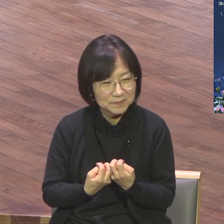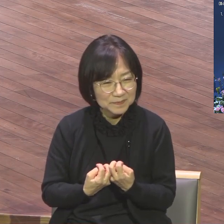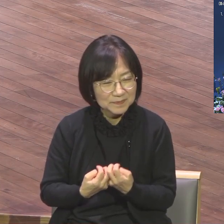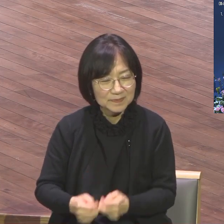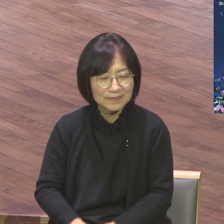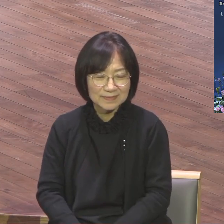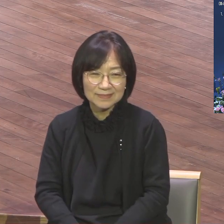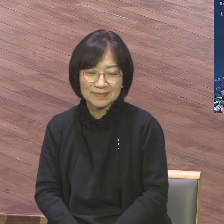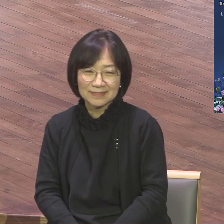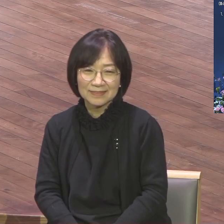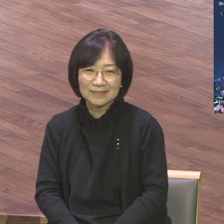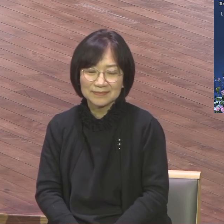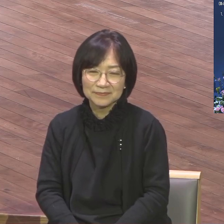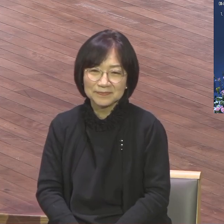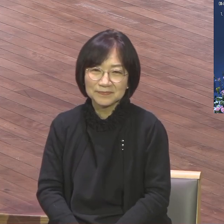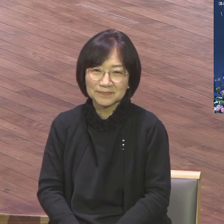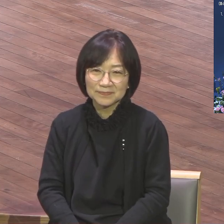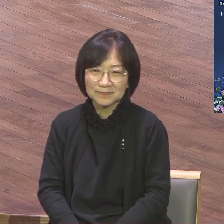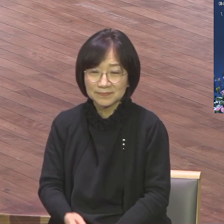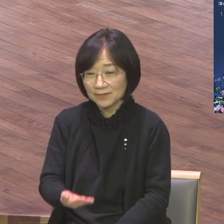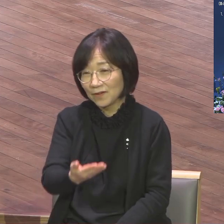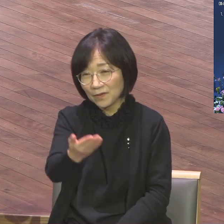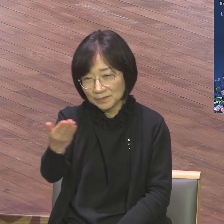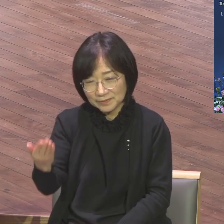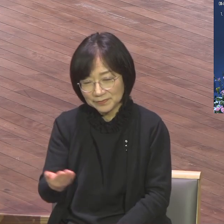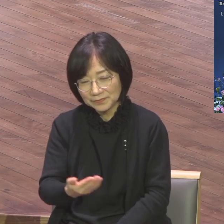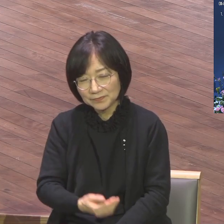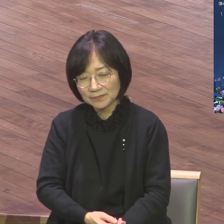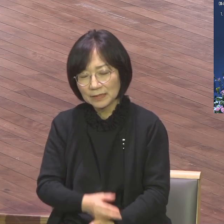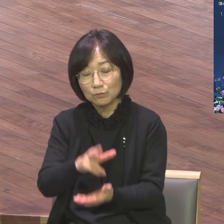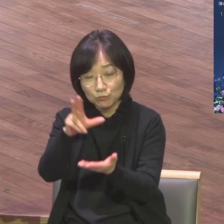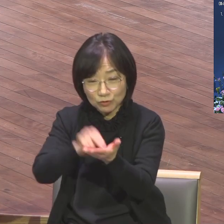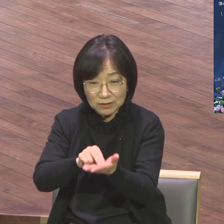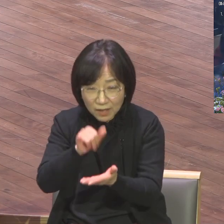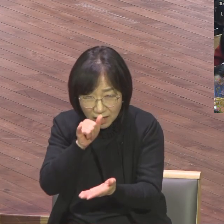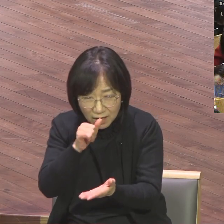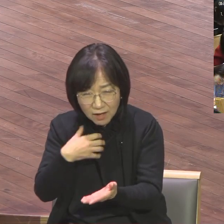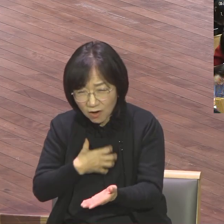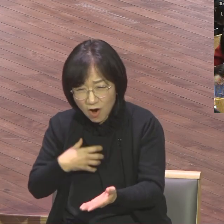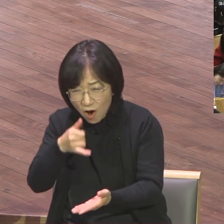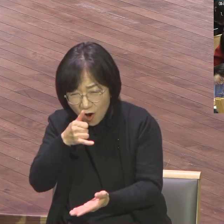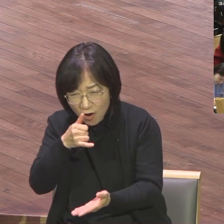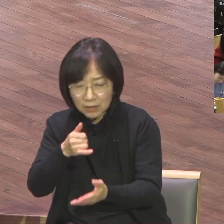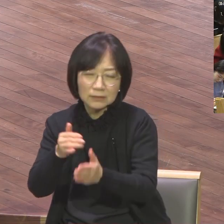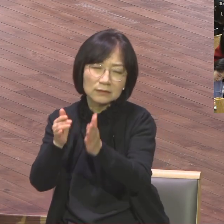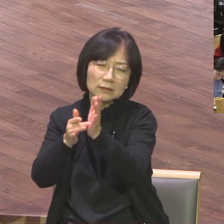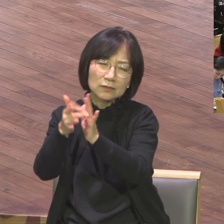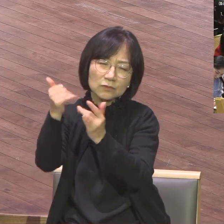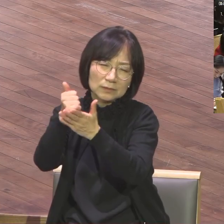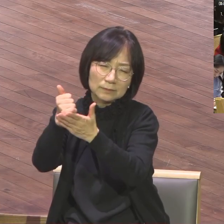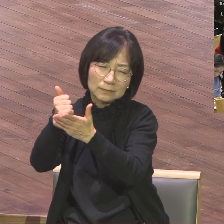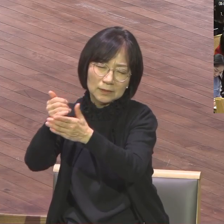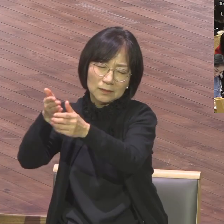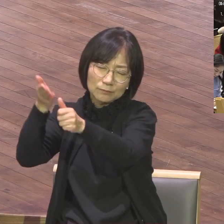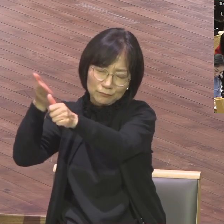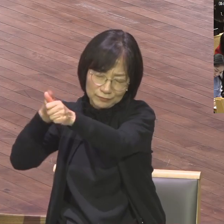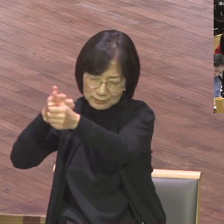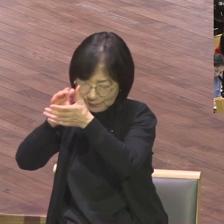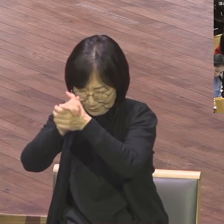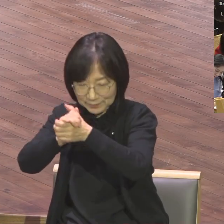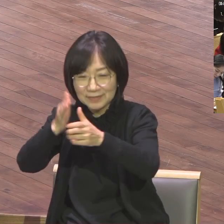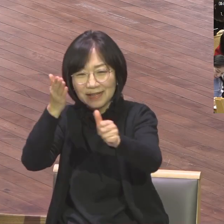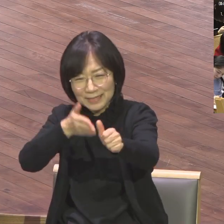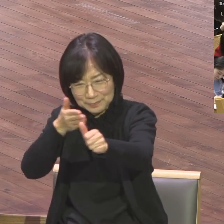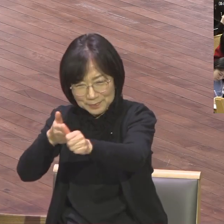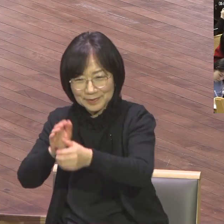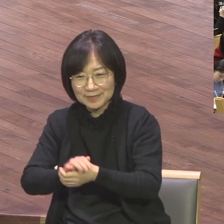없는 겁니다. 예언계 성도님들 모든 문제를 가지고 예수님께 나아가시기 바랍니다. 그것이 기도, 그것이 예배입니다.